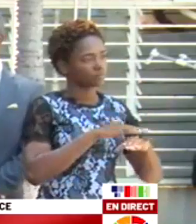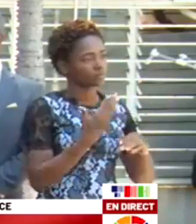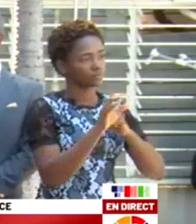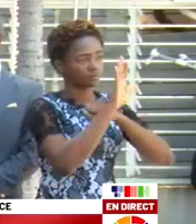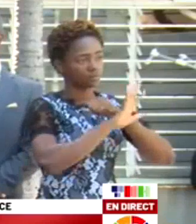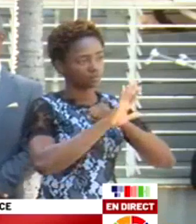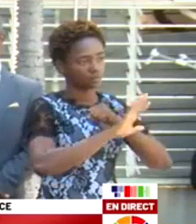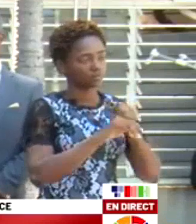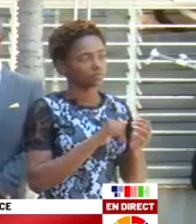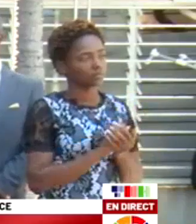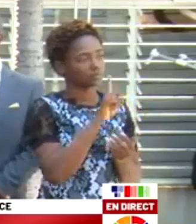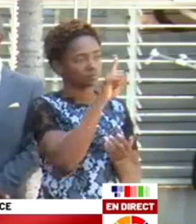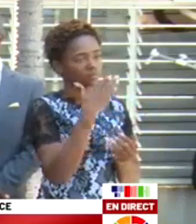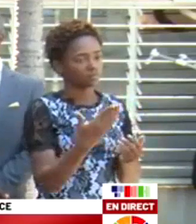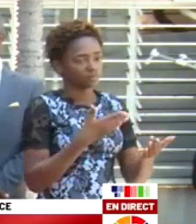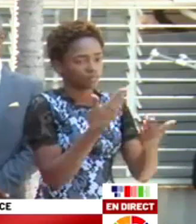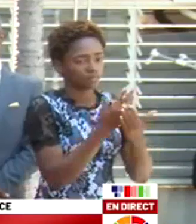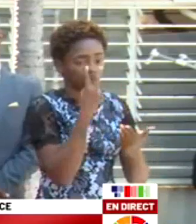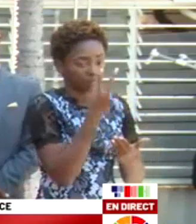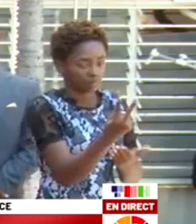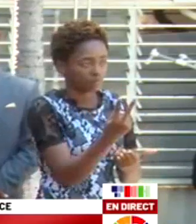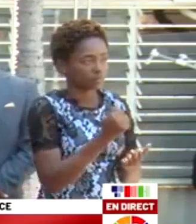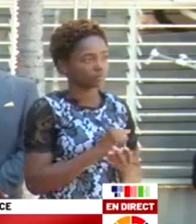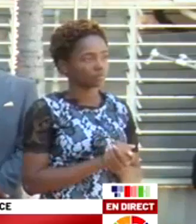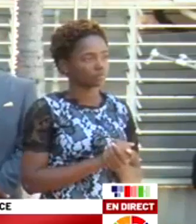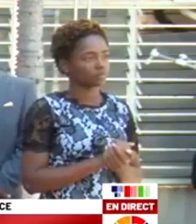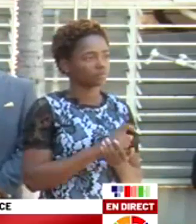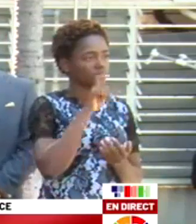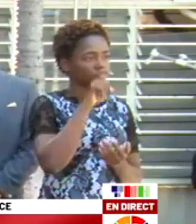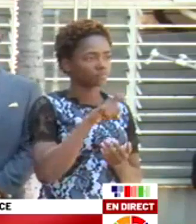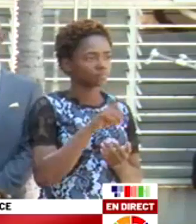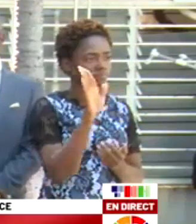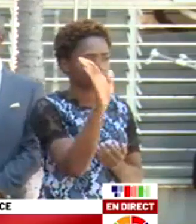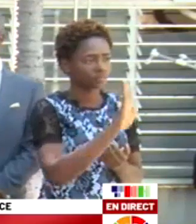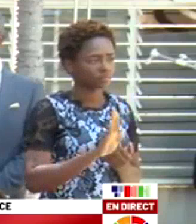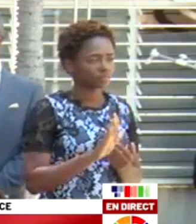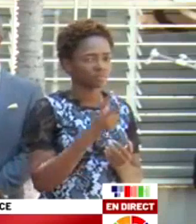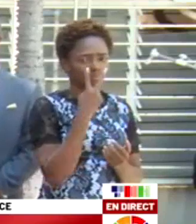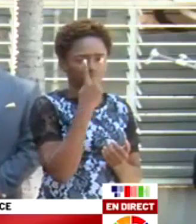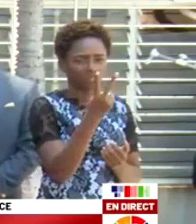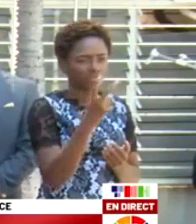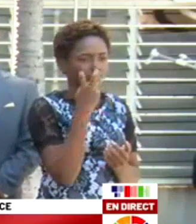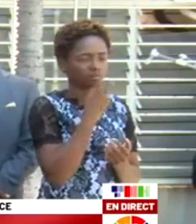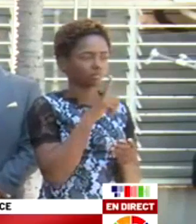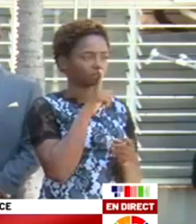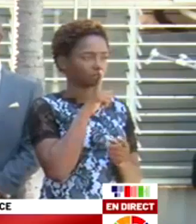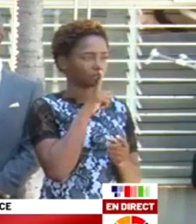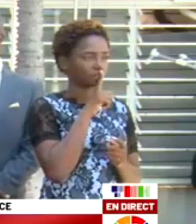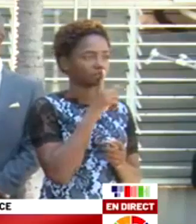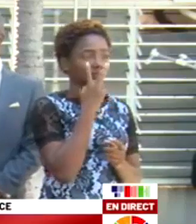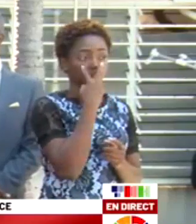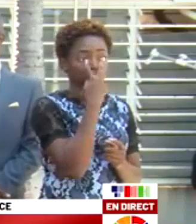sécurité, ça veut dire qu'on va arriver devant, ou elle, faut nous suspendre dans les affaires G-Web Bouche PA, c'est